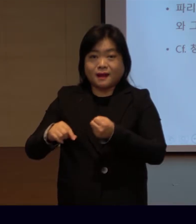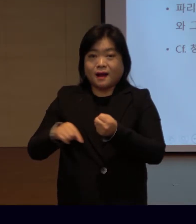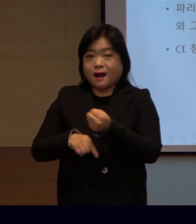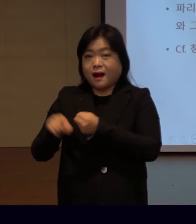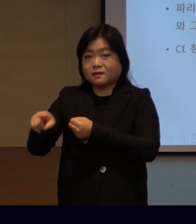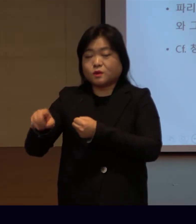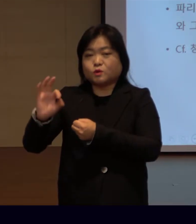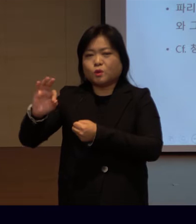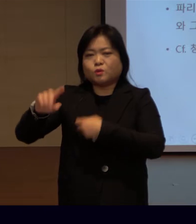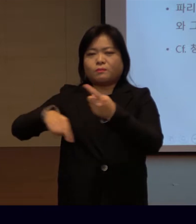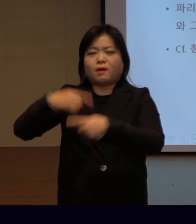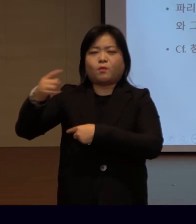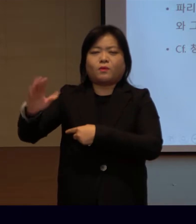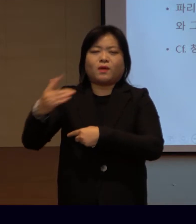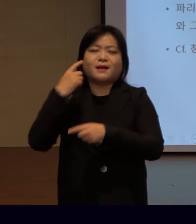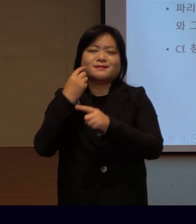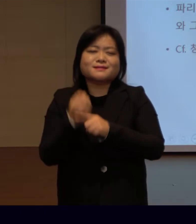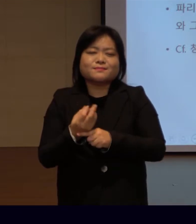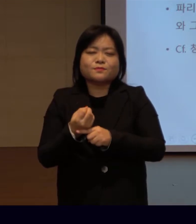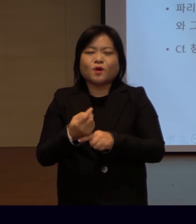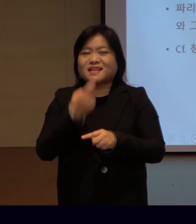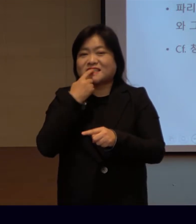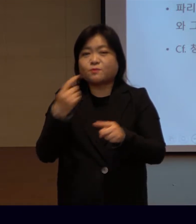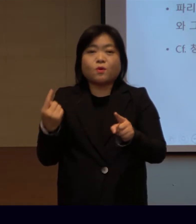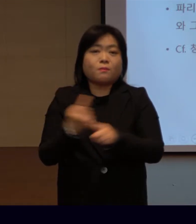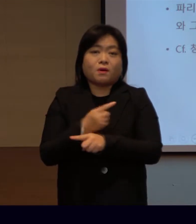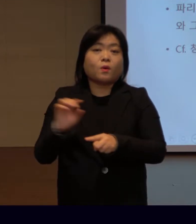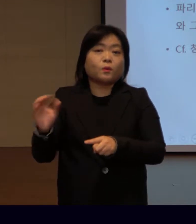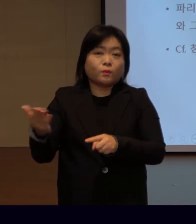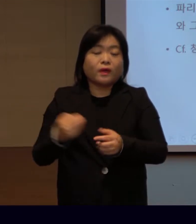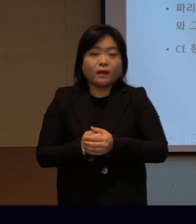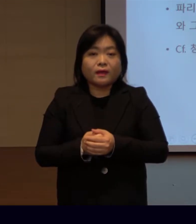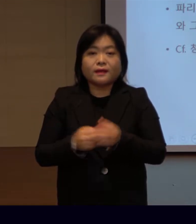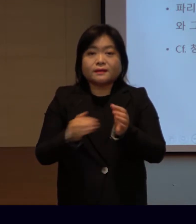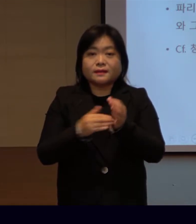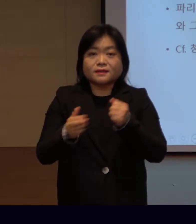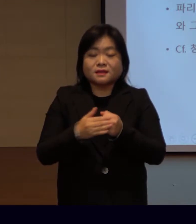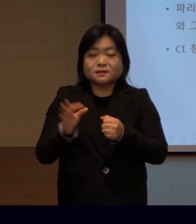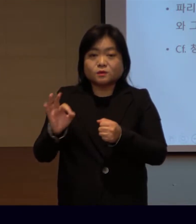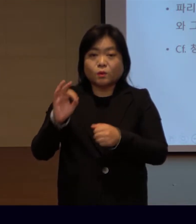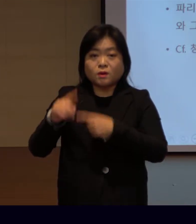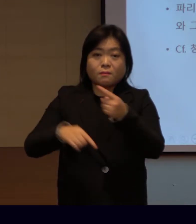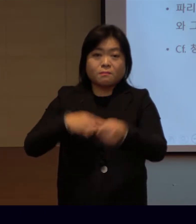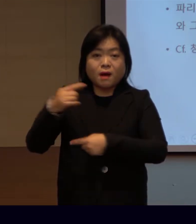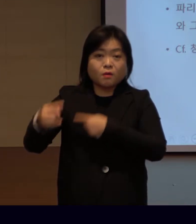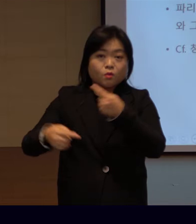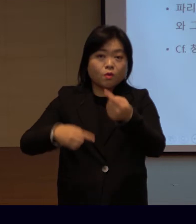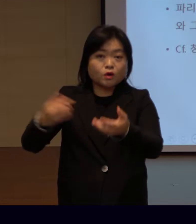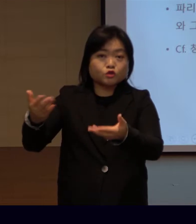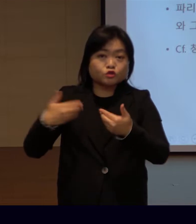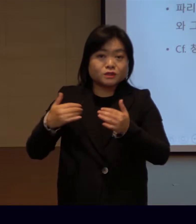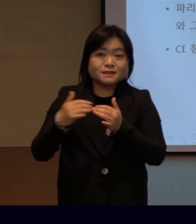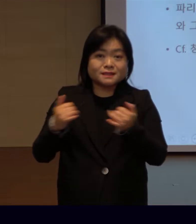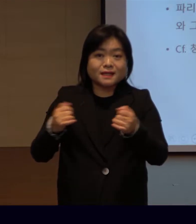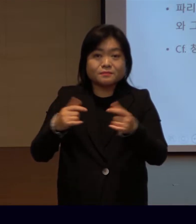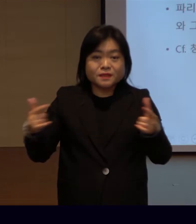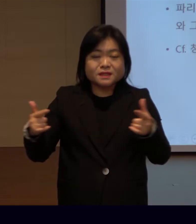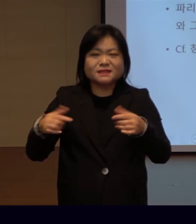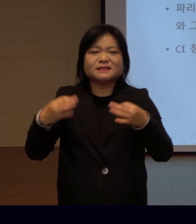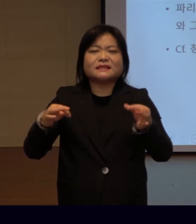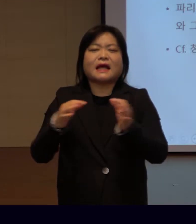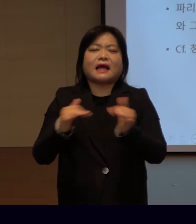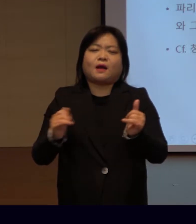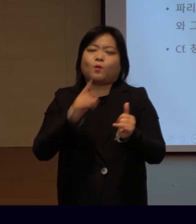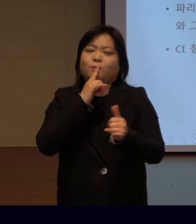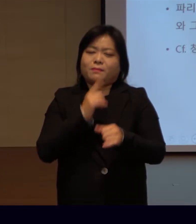겁니다. 금화당 은화로. 그런데 가서 이제 그래서 그 돈을 바꿔주는 사람들을 그때는 은행가라